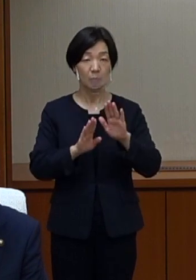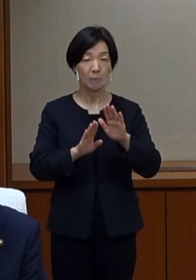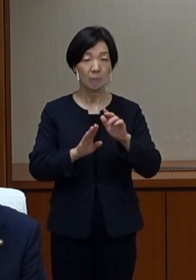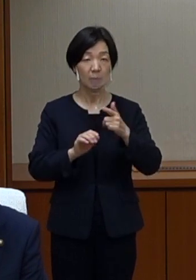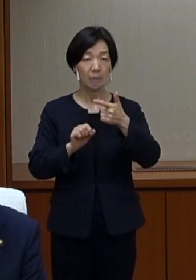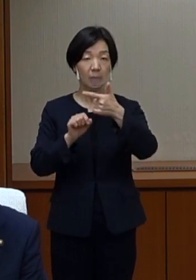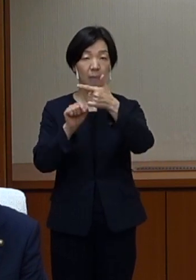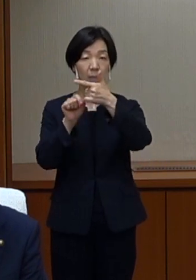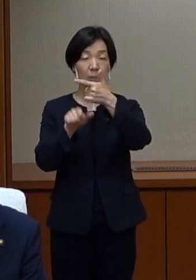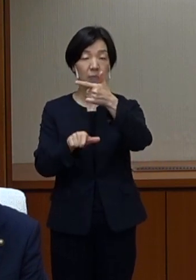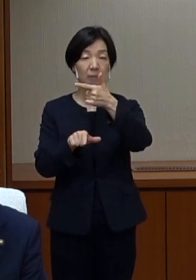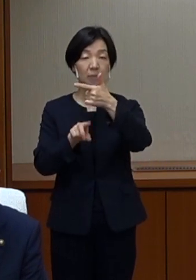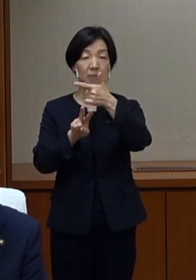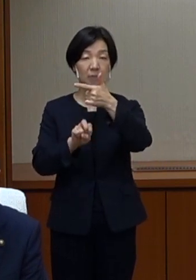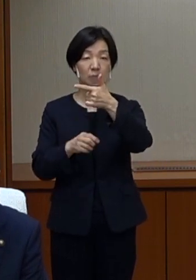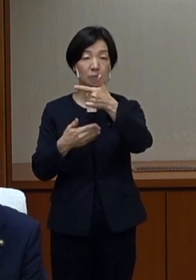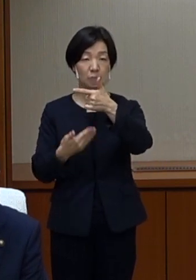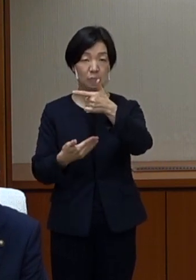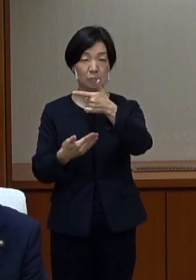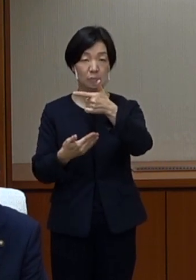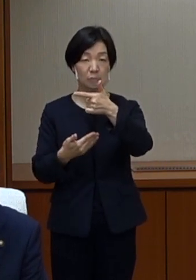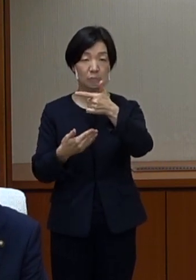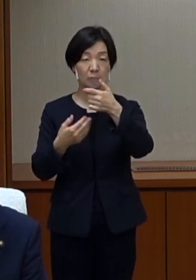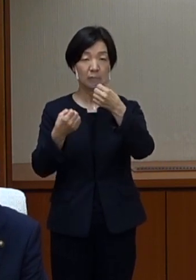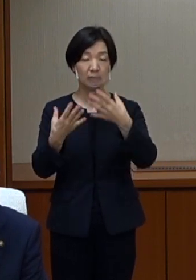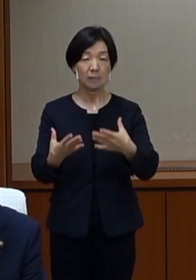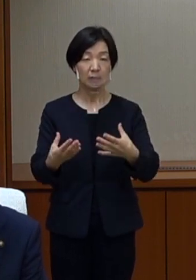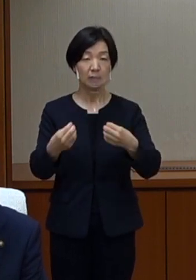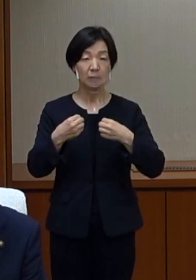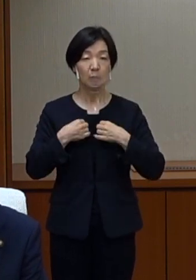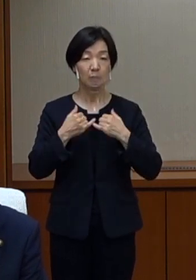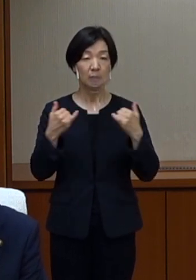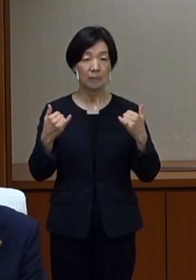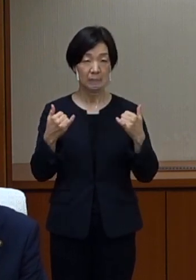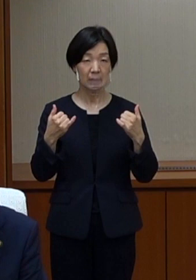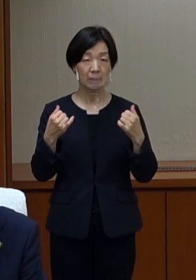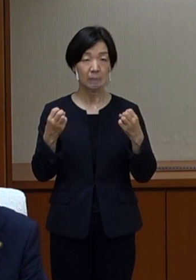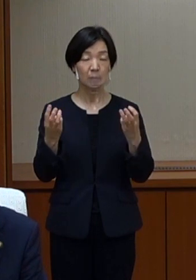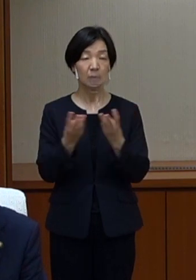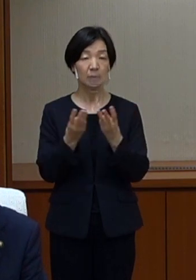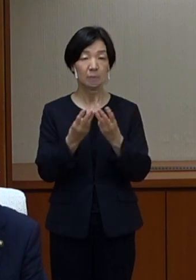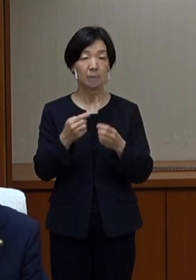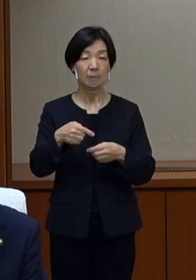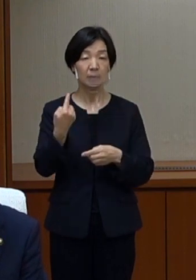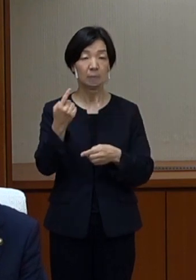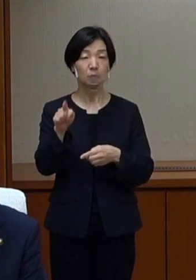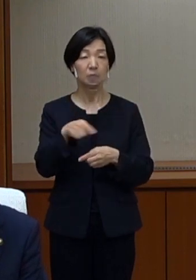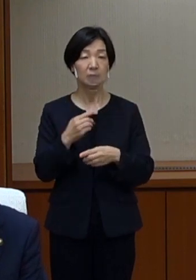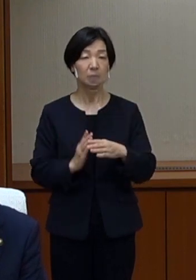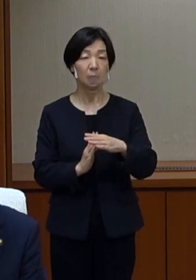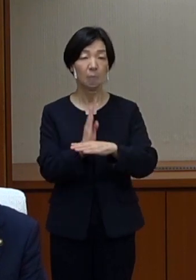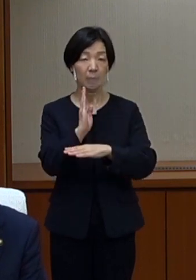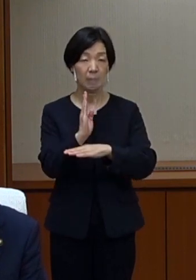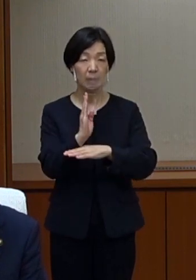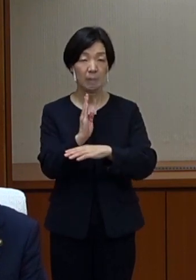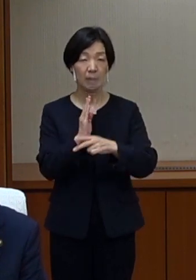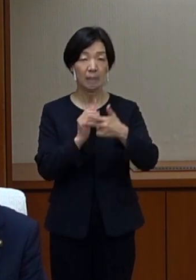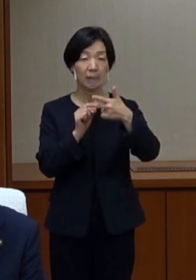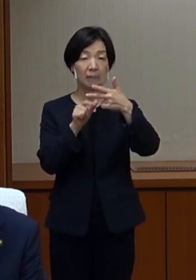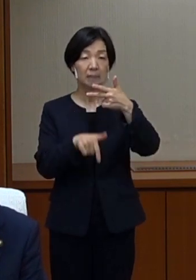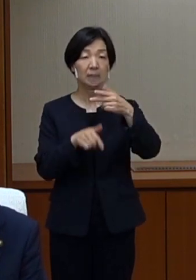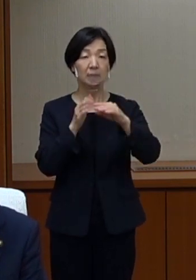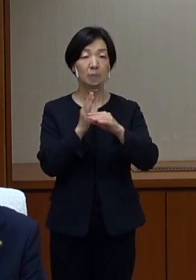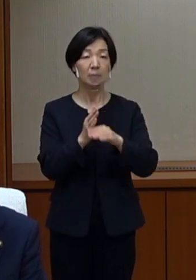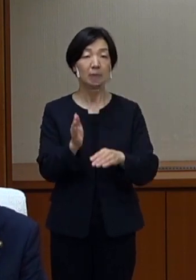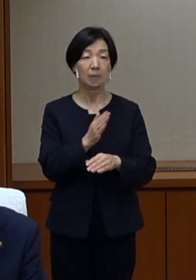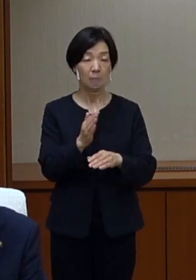6月29日に新規陽性者数は100人を超え、7月中旬から